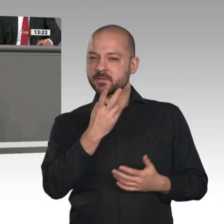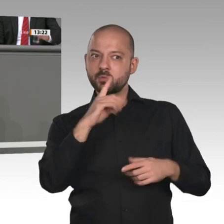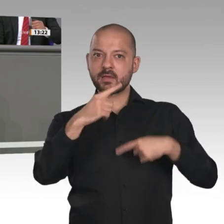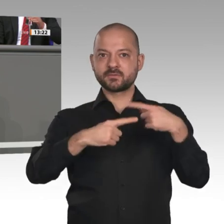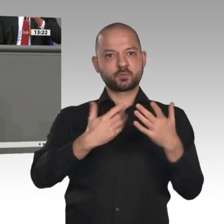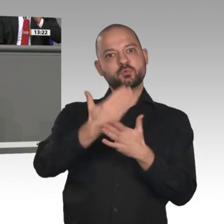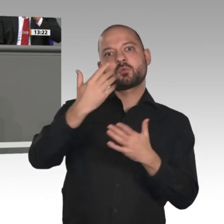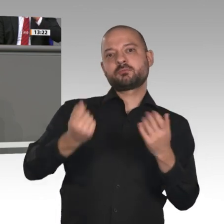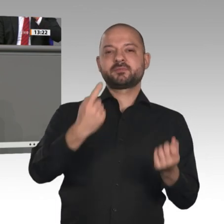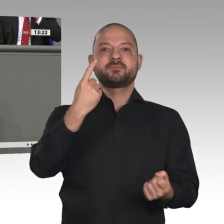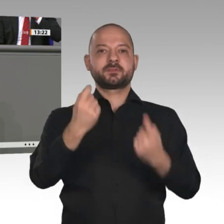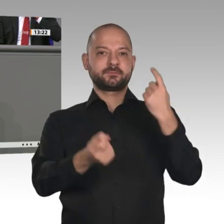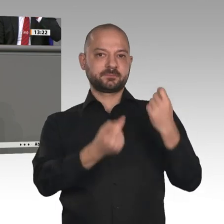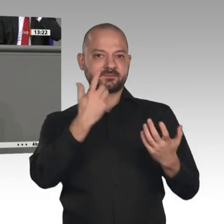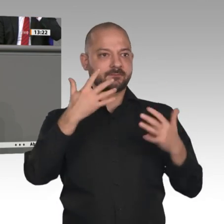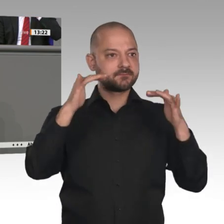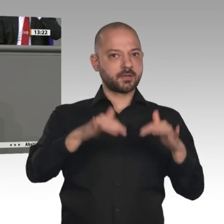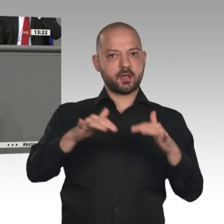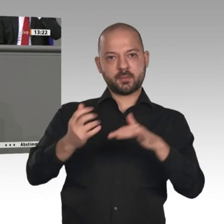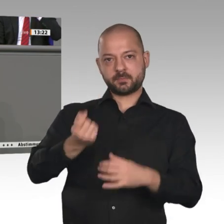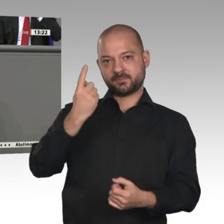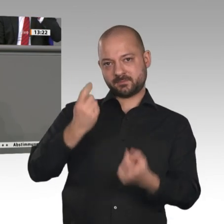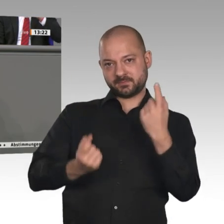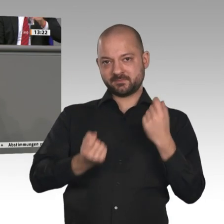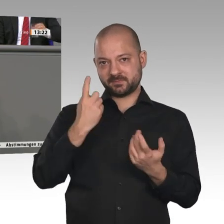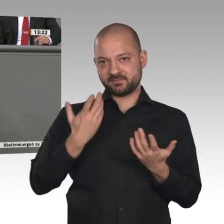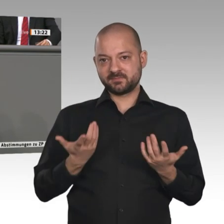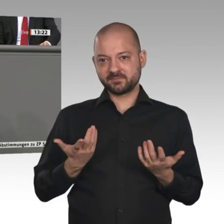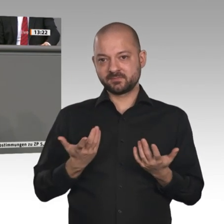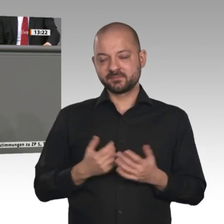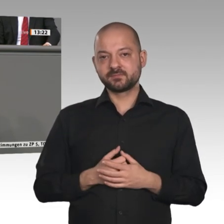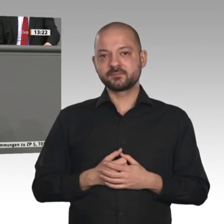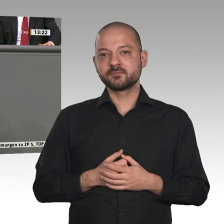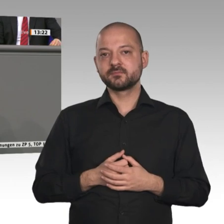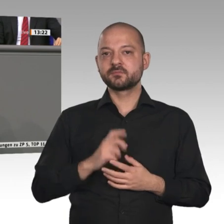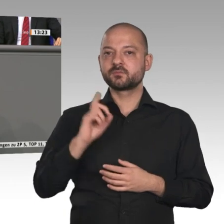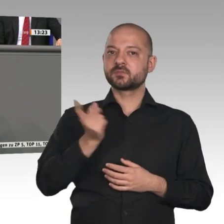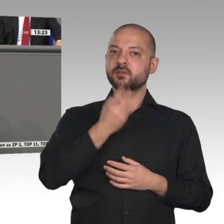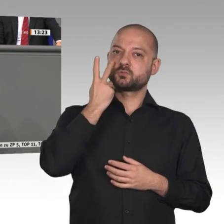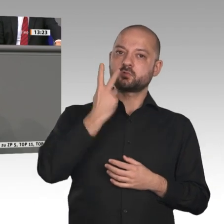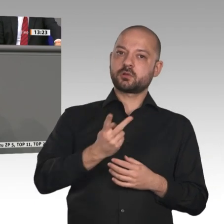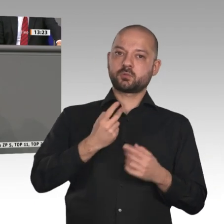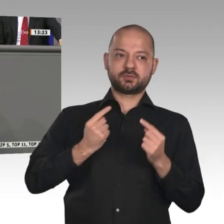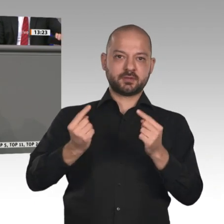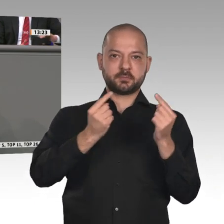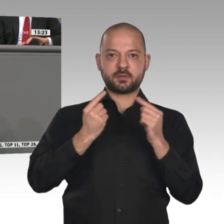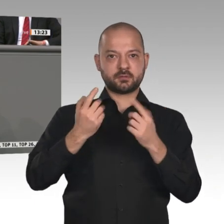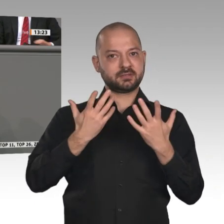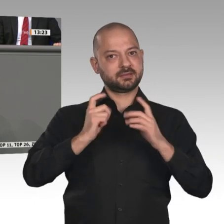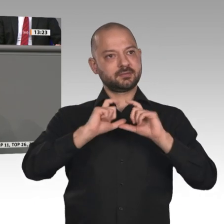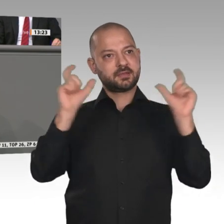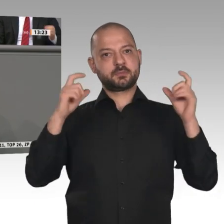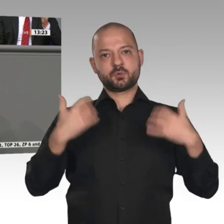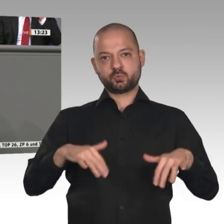neue Beispiele und Fallkonstellationen hervorbringt. Dies und die Thematik der heutigen Debatte haben